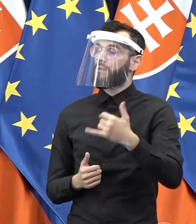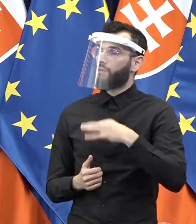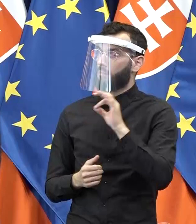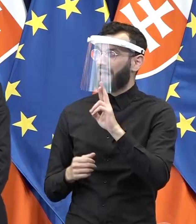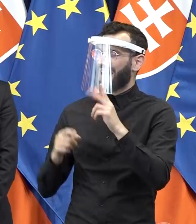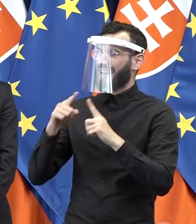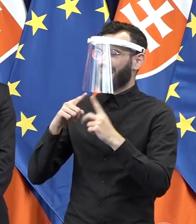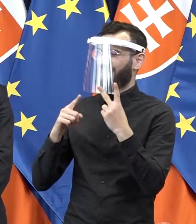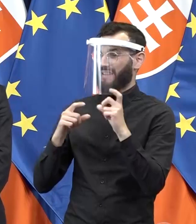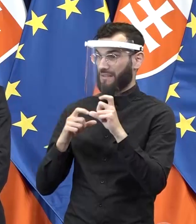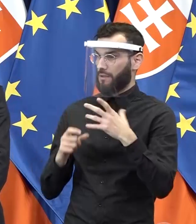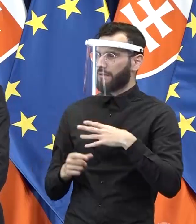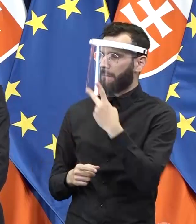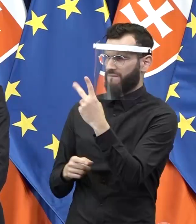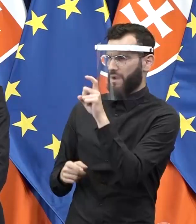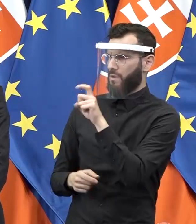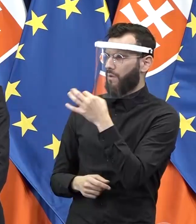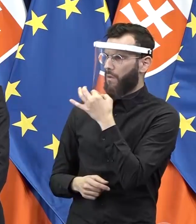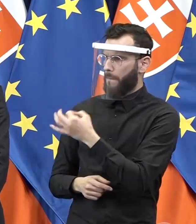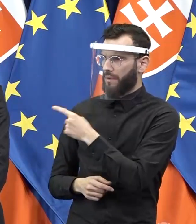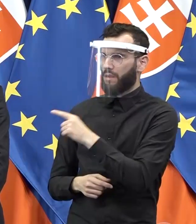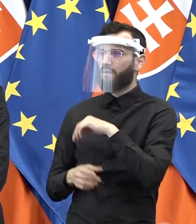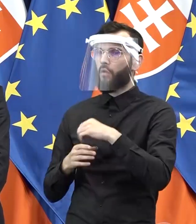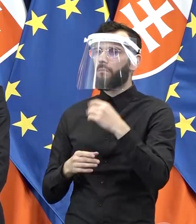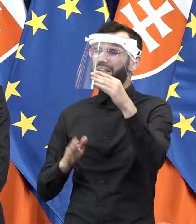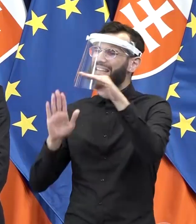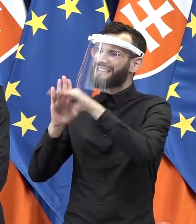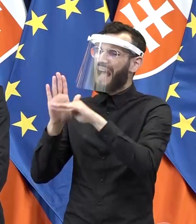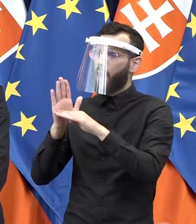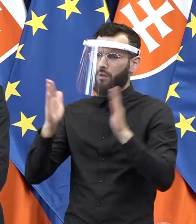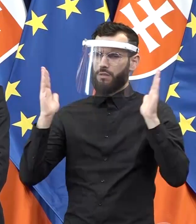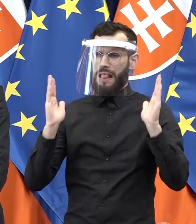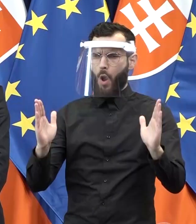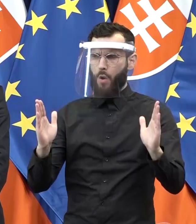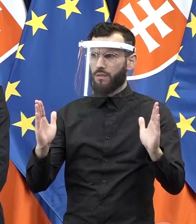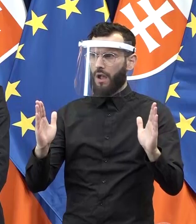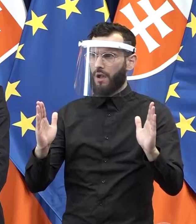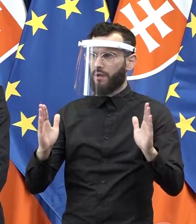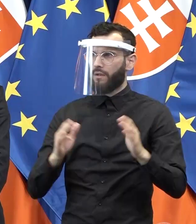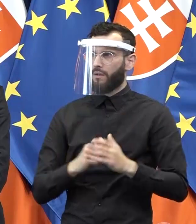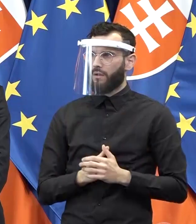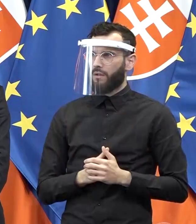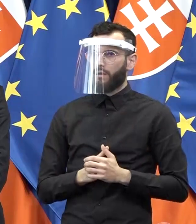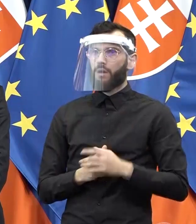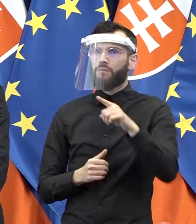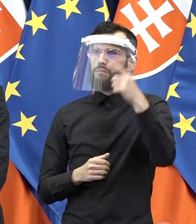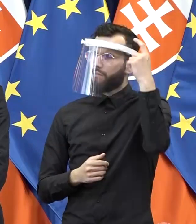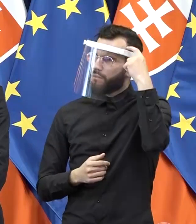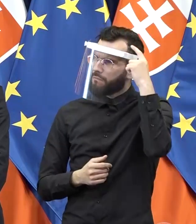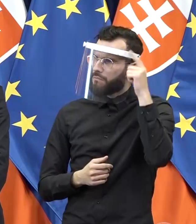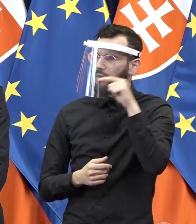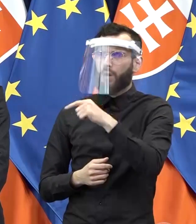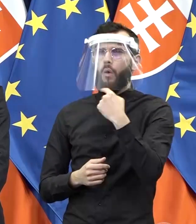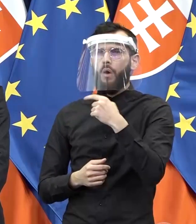RTVS. Ja mám dve otázky. Chcel by som sa opýtať na tie zákonné lehoty. Trošku nám to ešte rozvinite. Čo si môžeme pod tým predstaviť? pohľadu